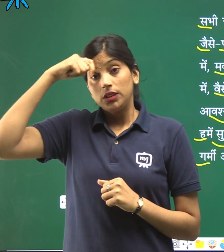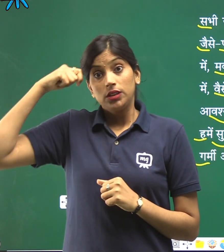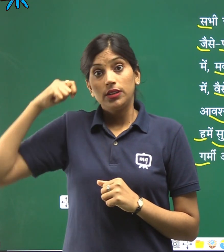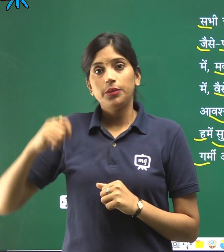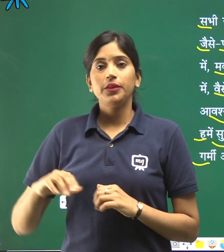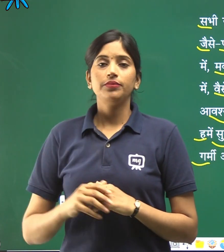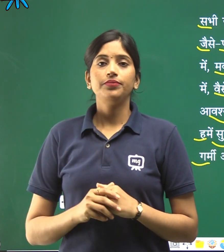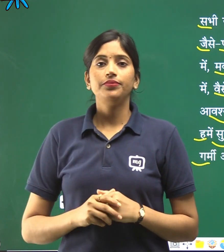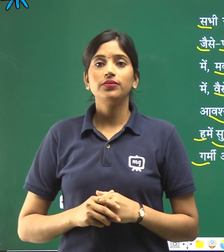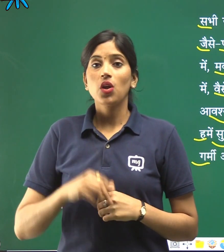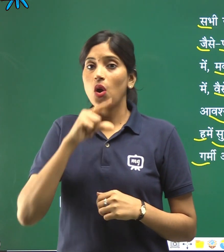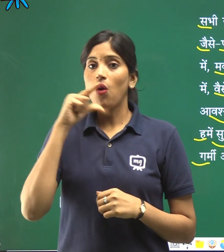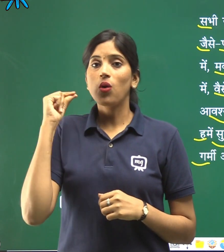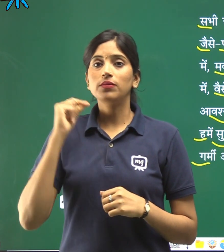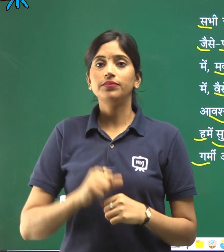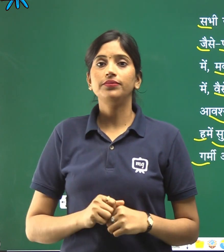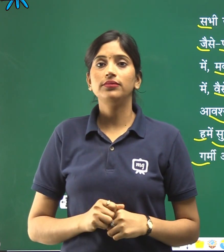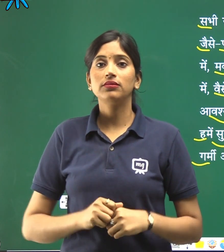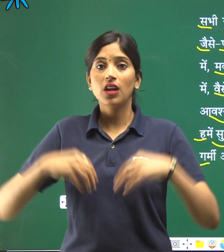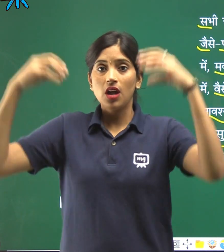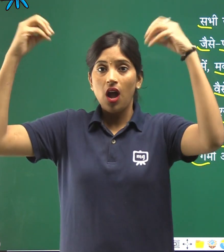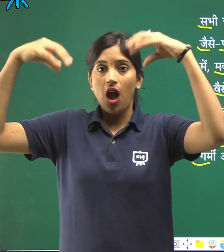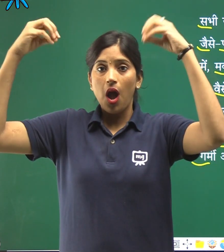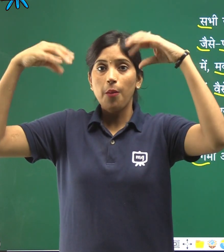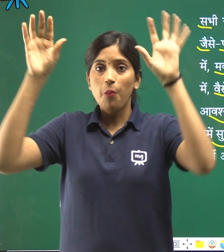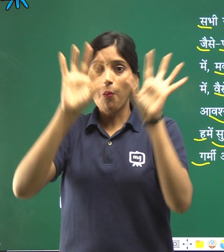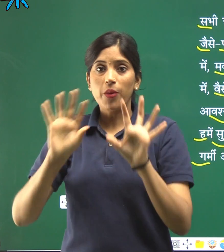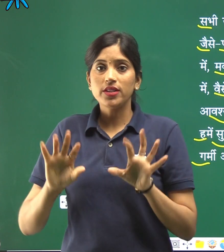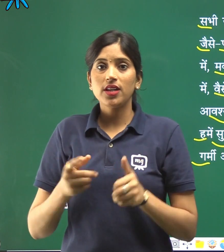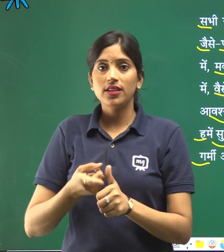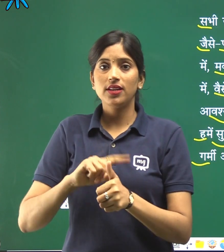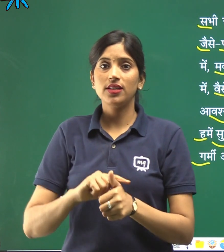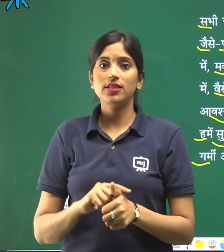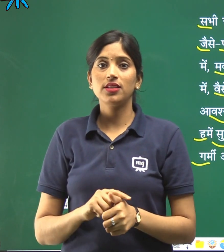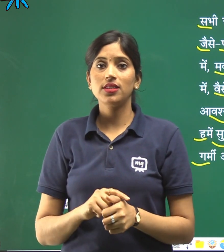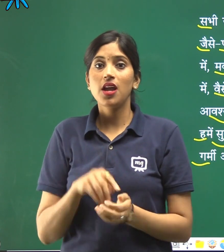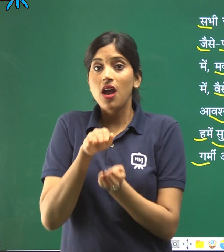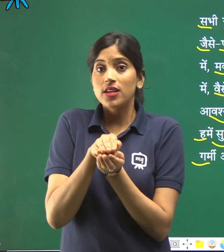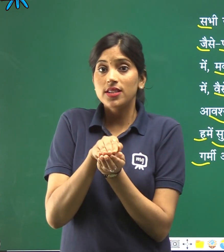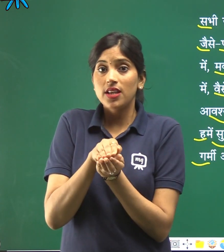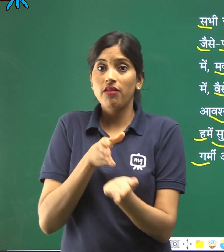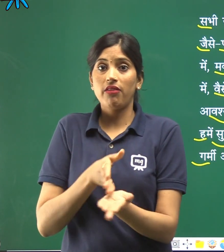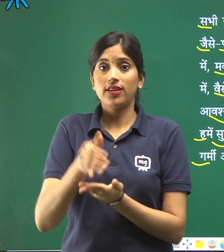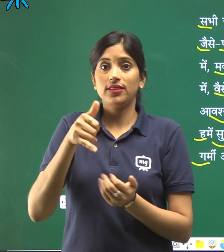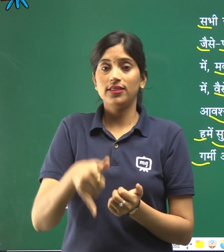गर्मी और बरसात से बचाता है।